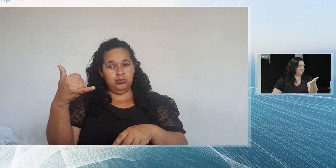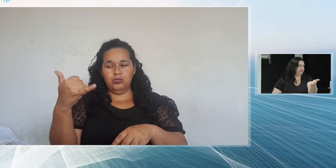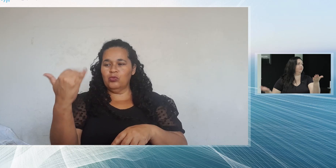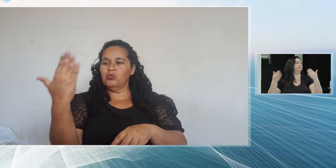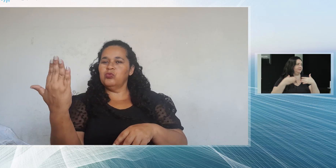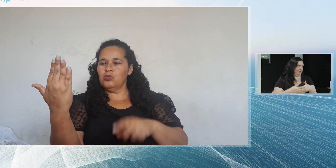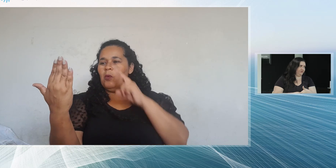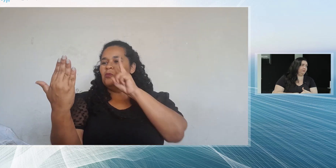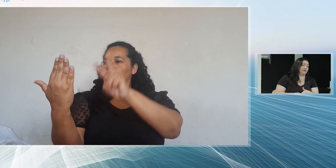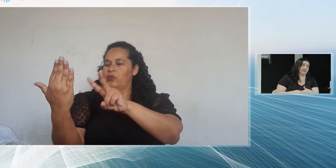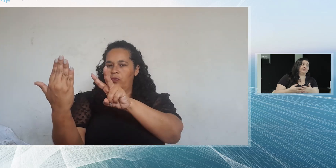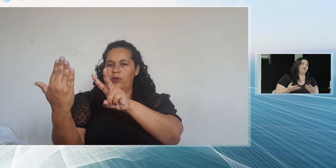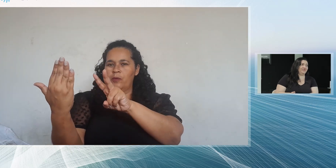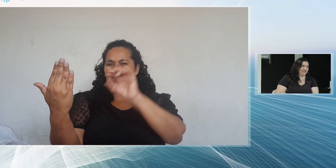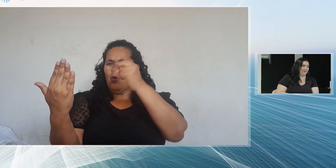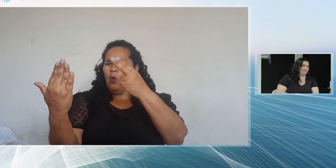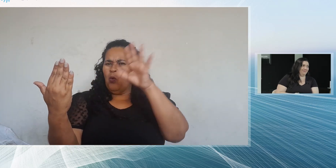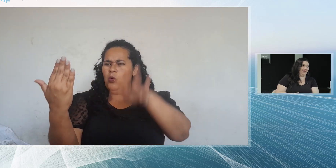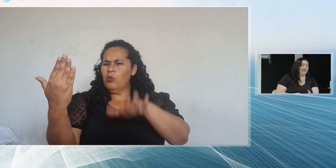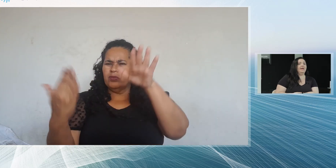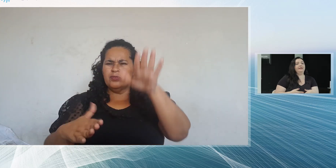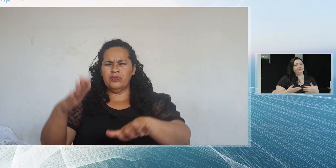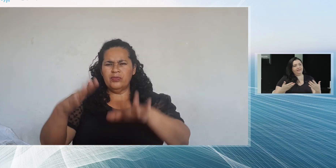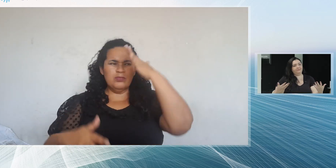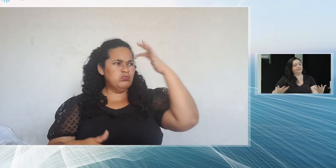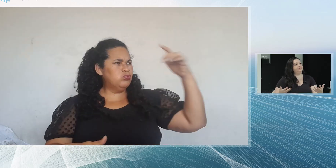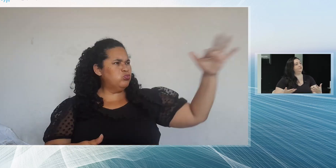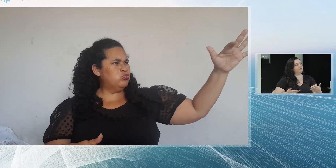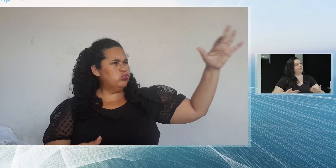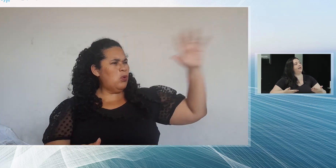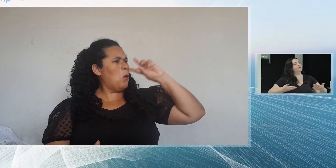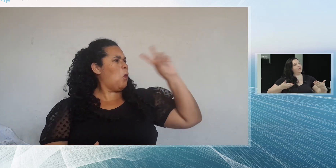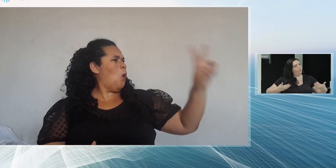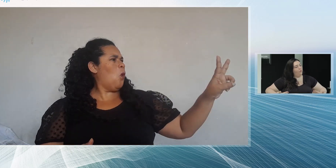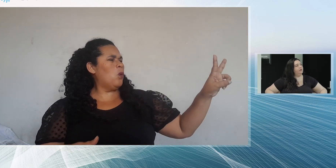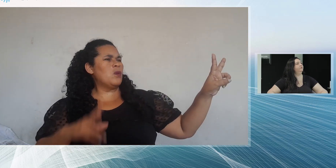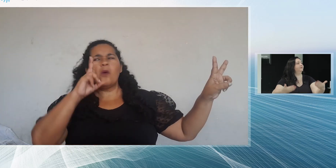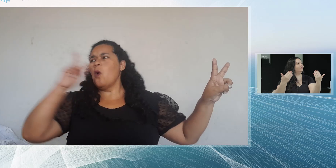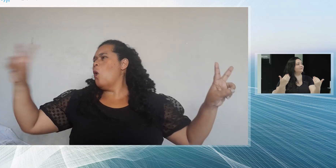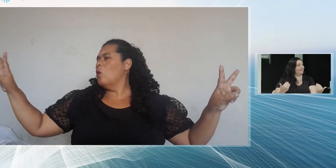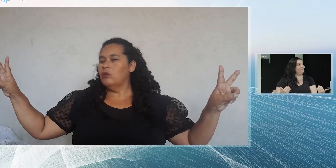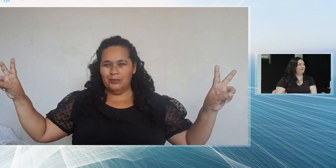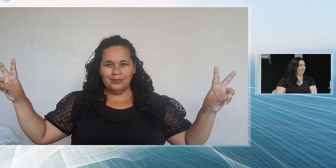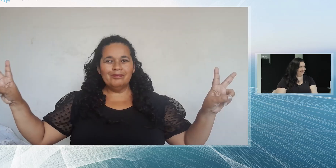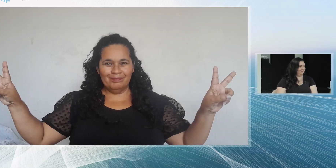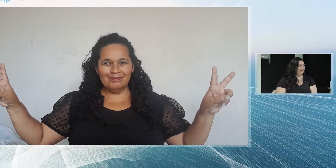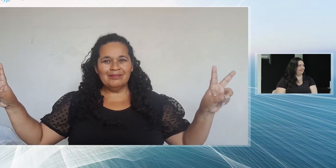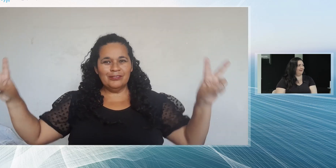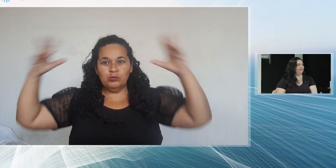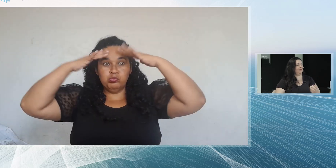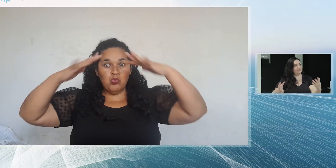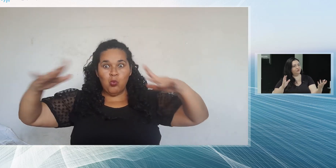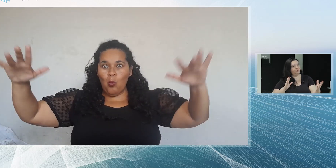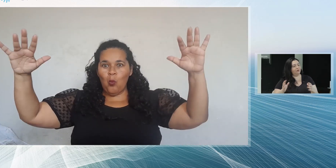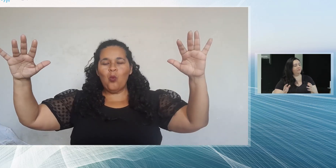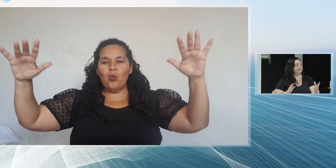sua atenção, você tem uma dificuldade na atenção dividida, né? E também temos a atenção sustentada, que é o quanto você consegue manter, né?